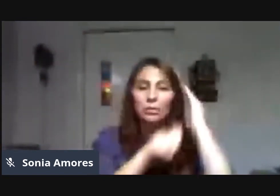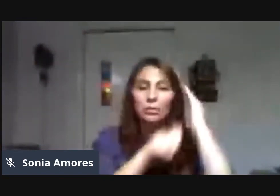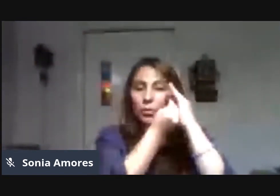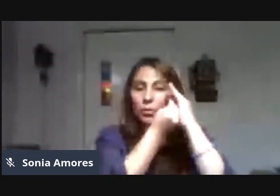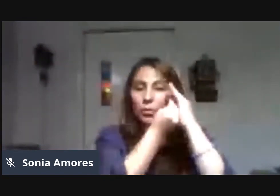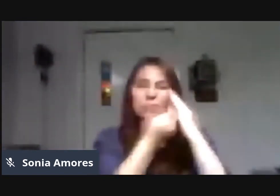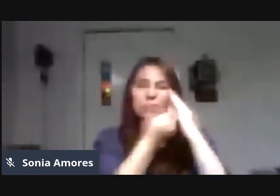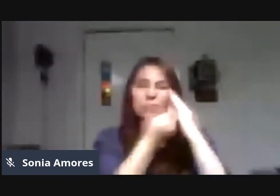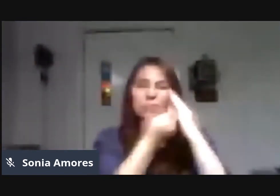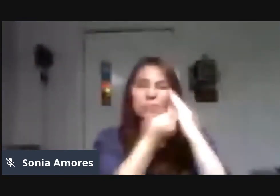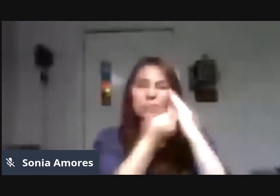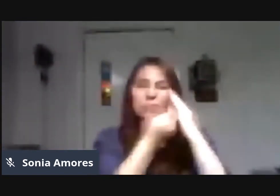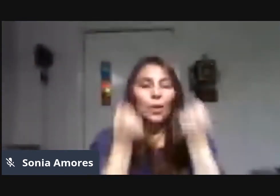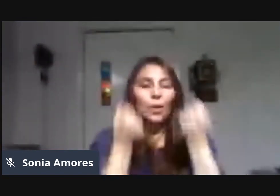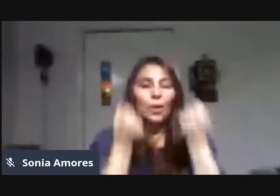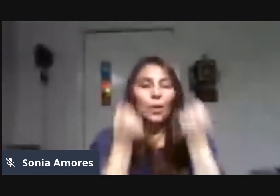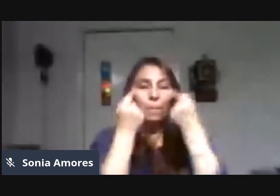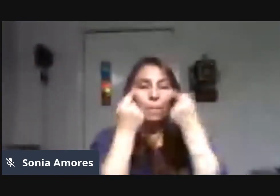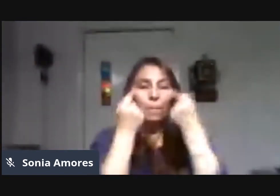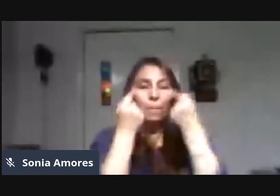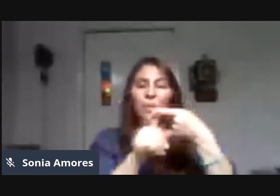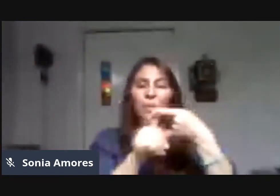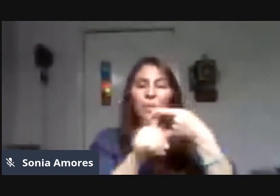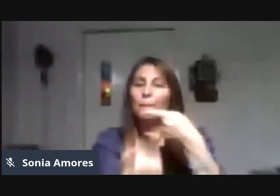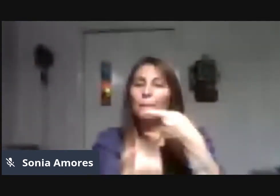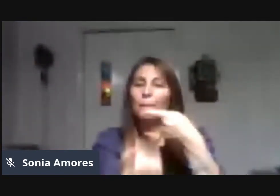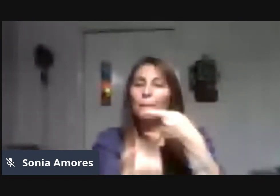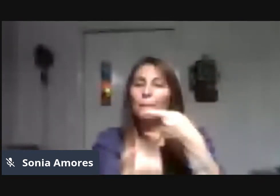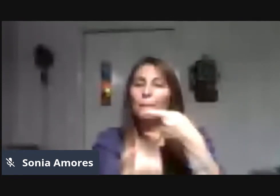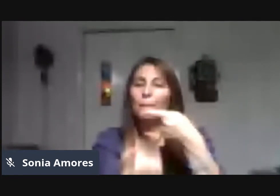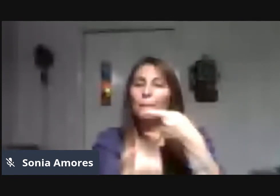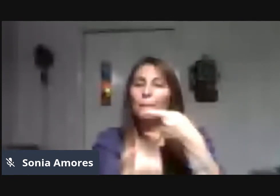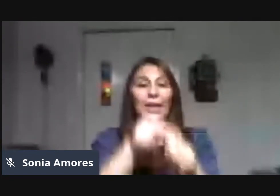comprendiendo una pregunta que es la crisis de civilización.